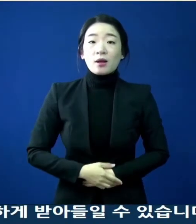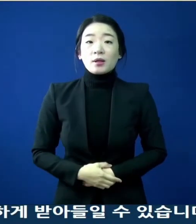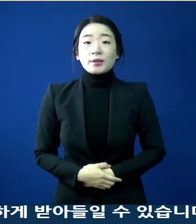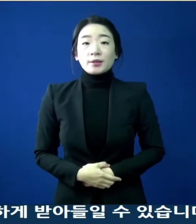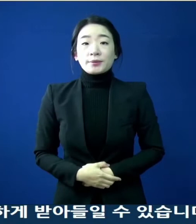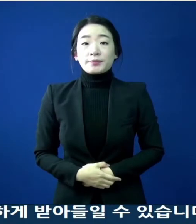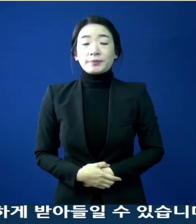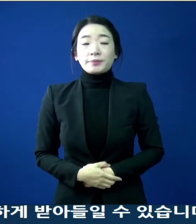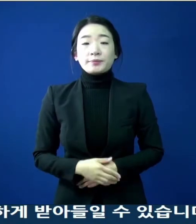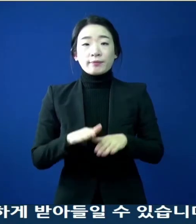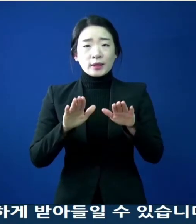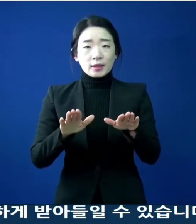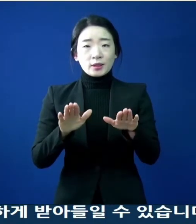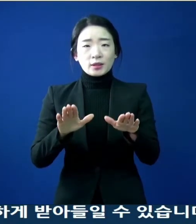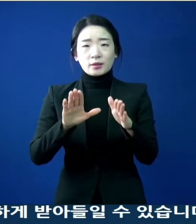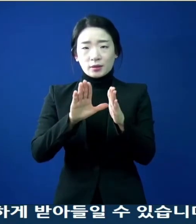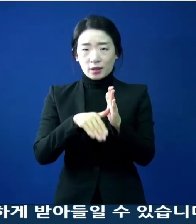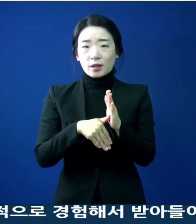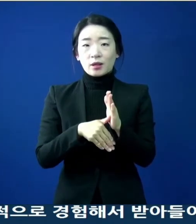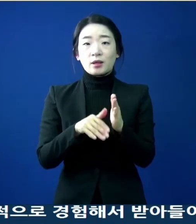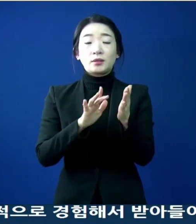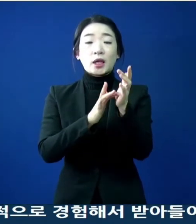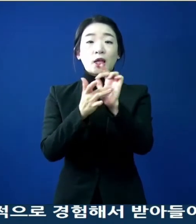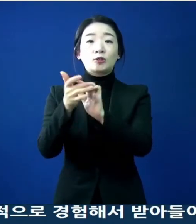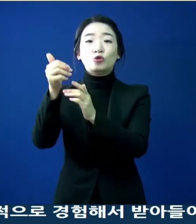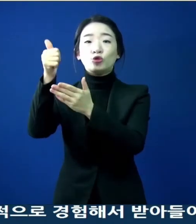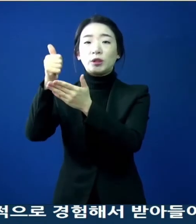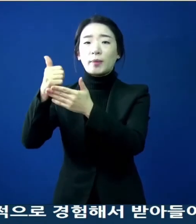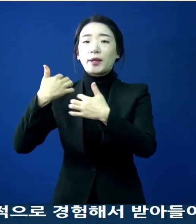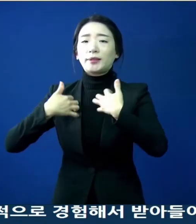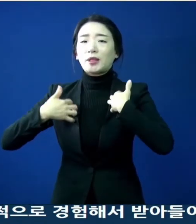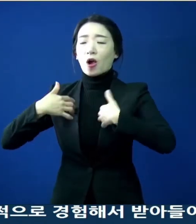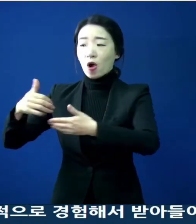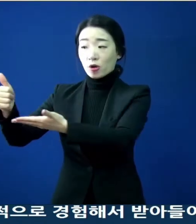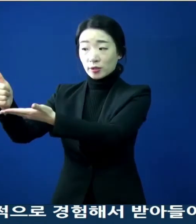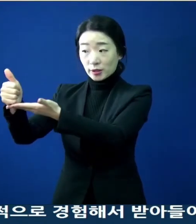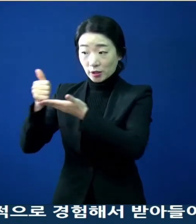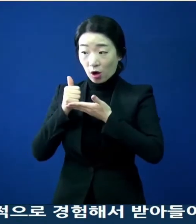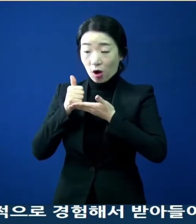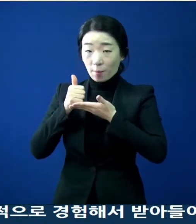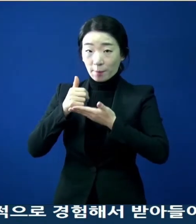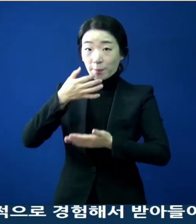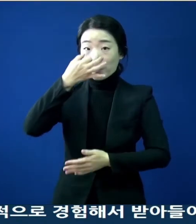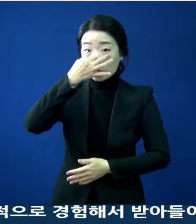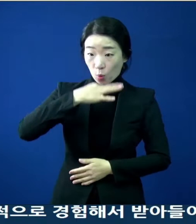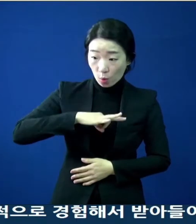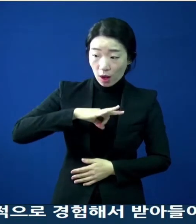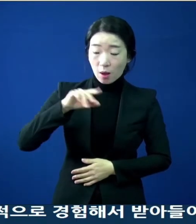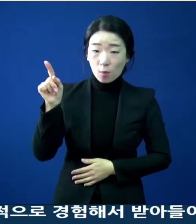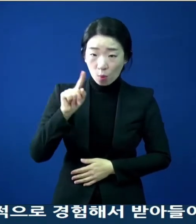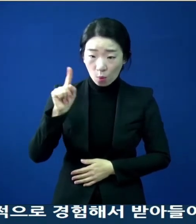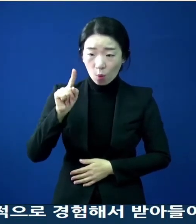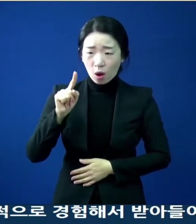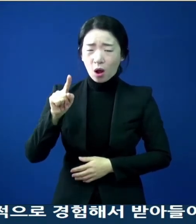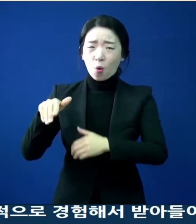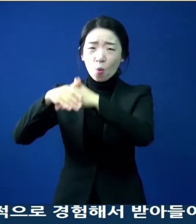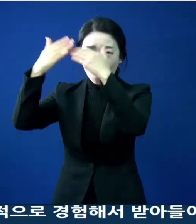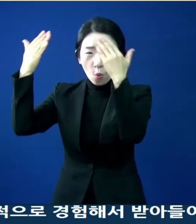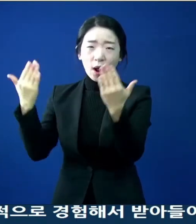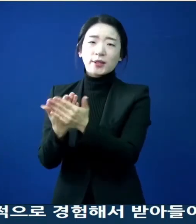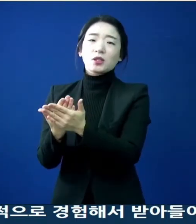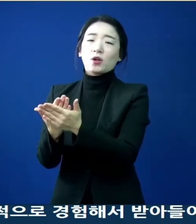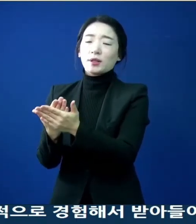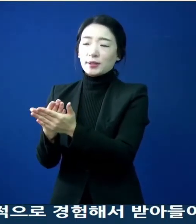이 시대에 예수님에 대한 영접의 효과가 말씀에 대한 순전한 수용이 될 수